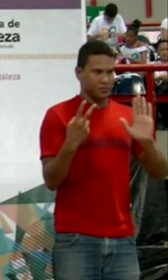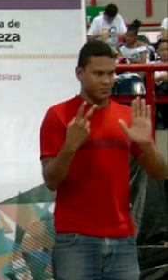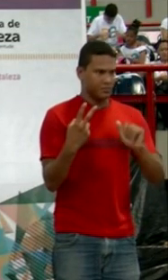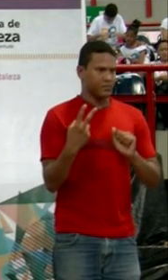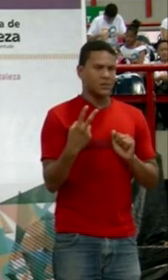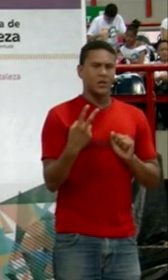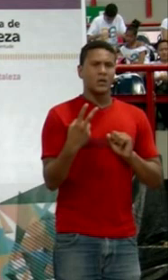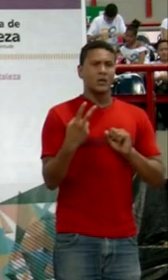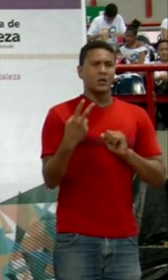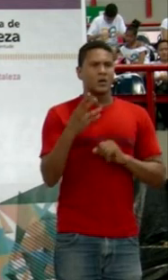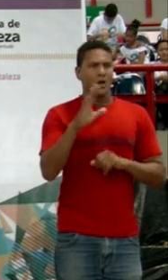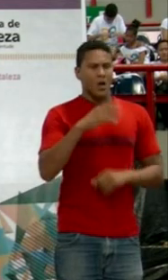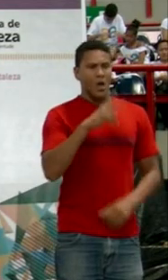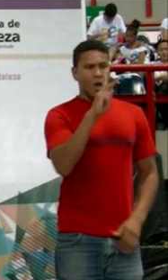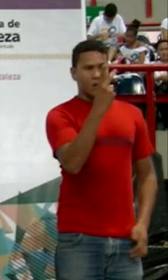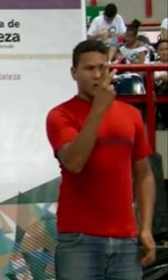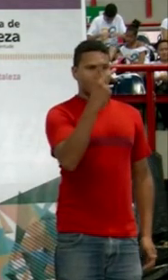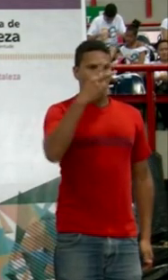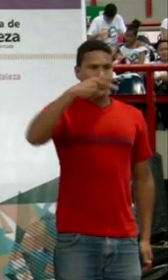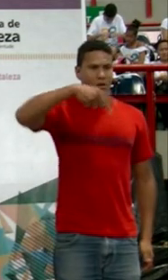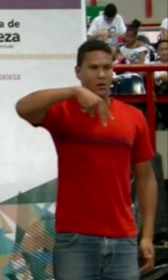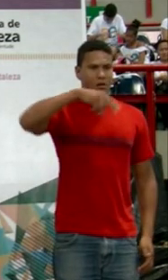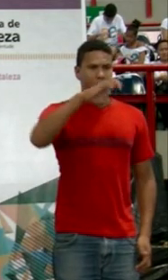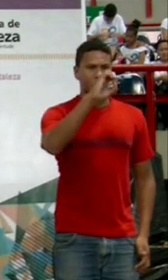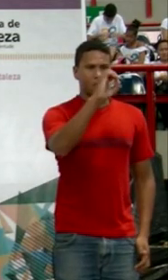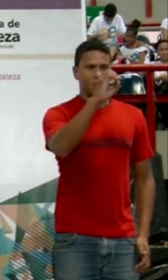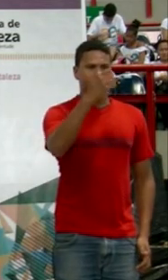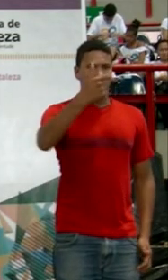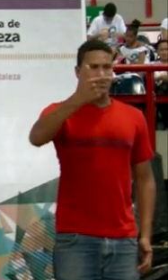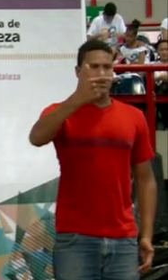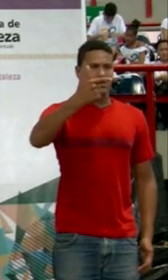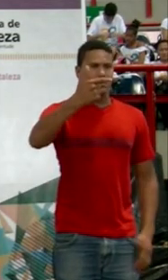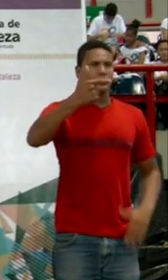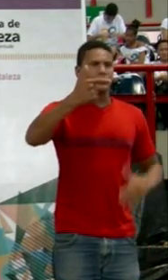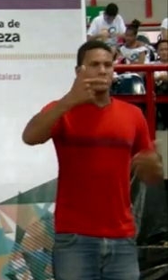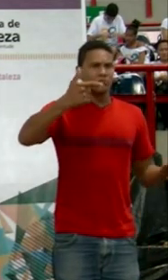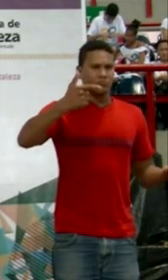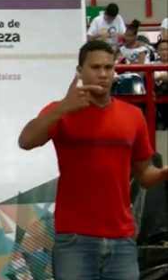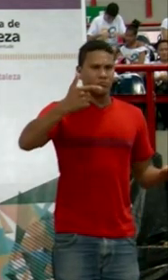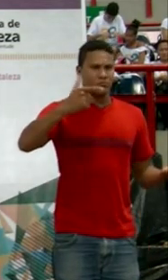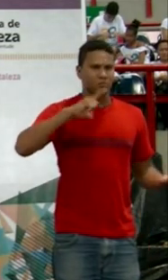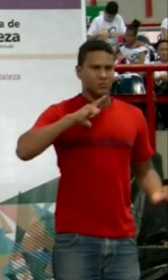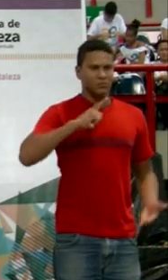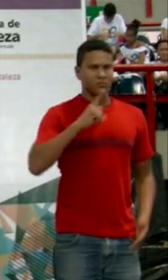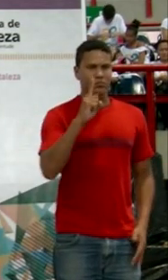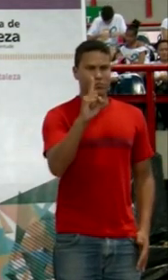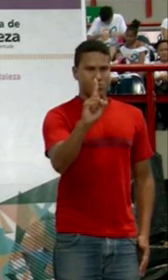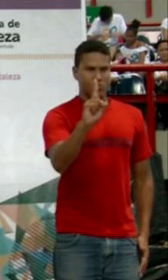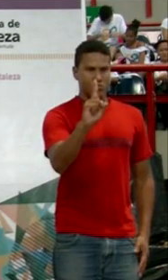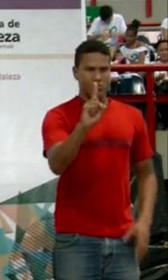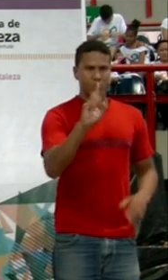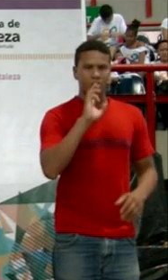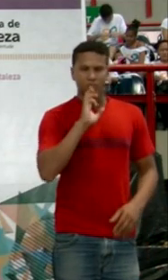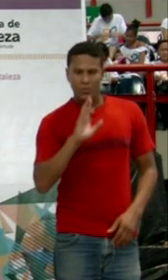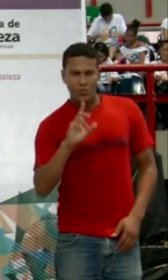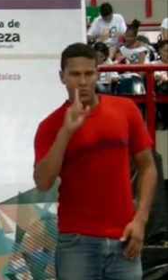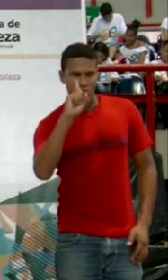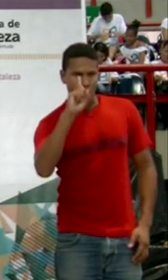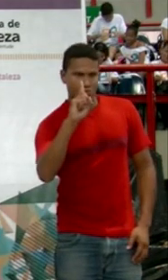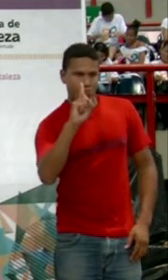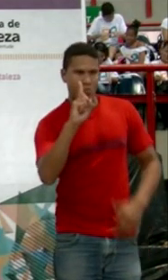HNO2, a subtração dá quanto? dá 1. Então ele é um